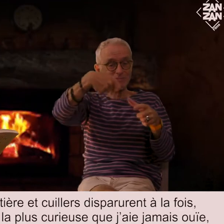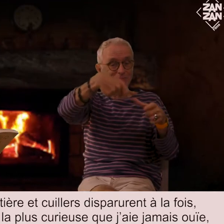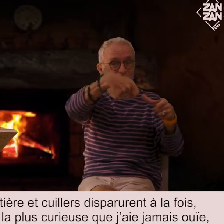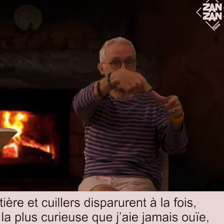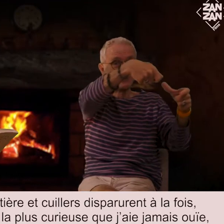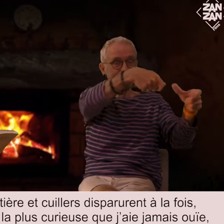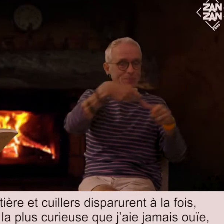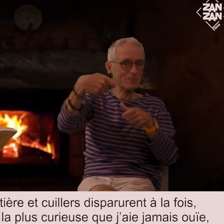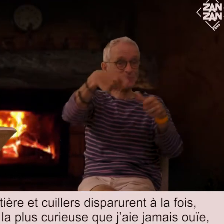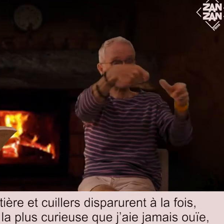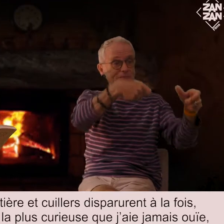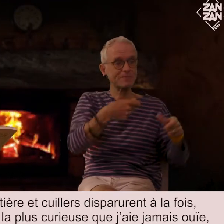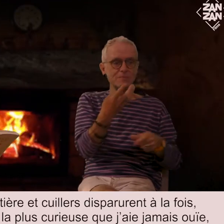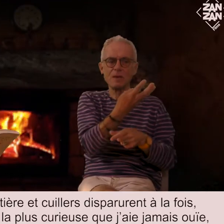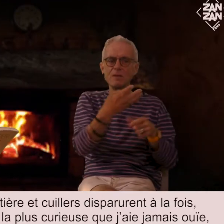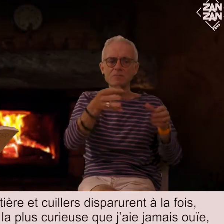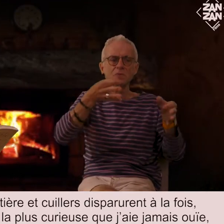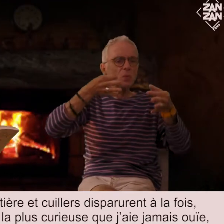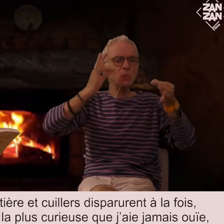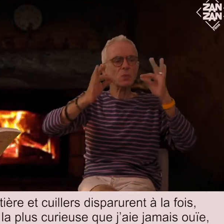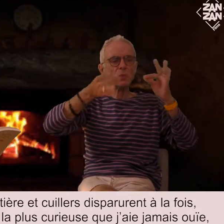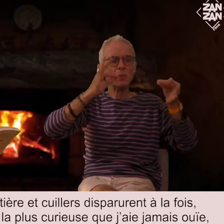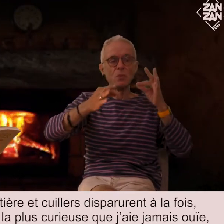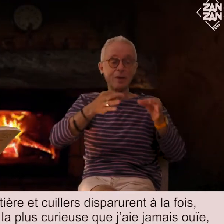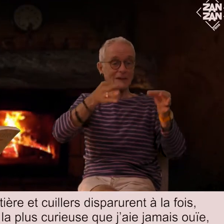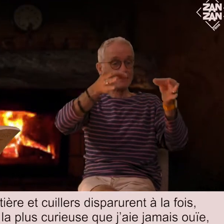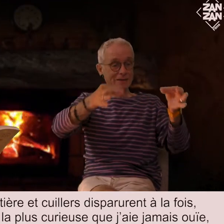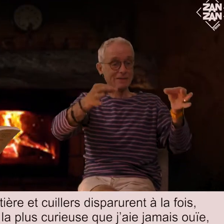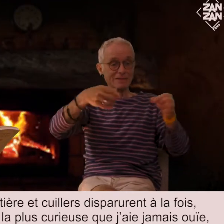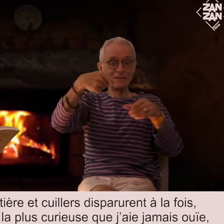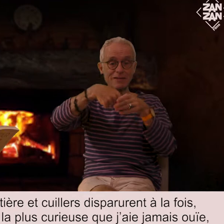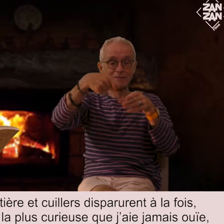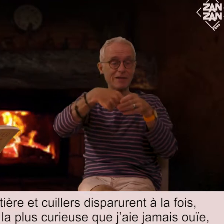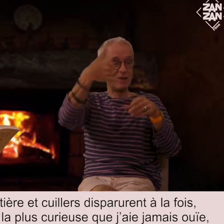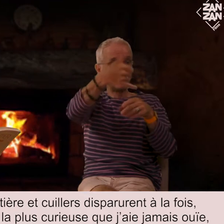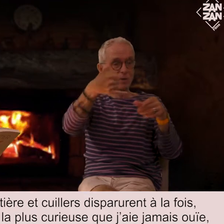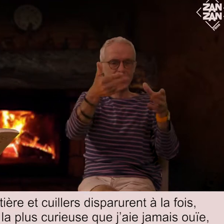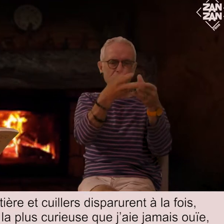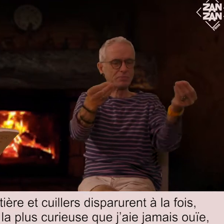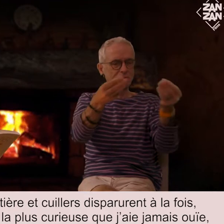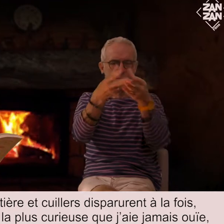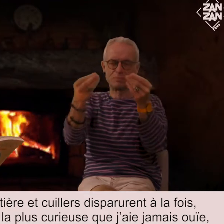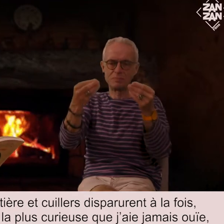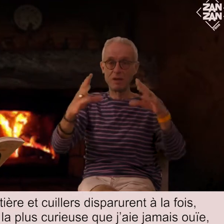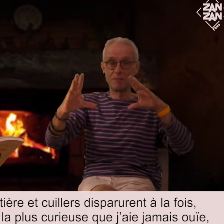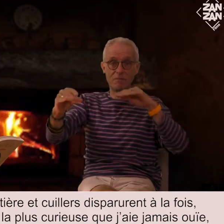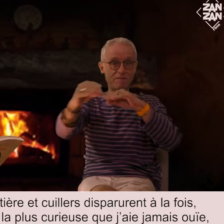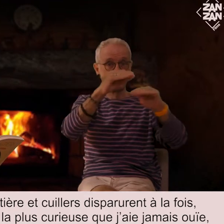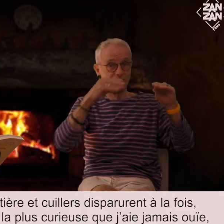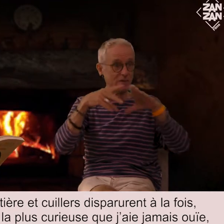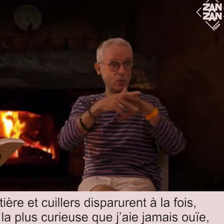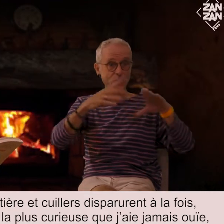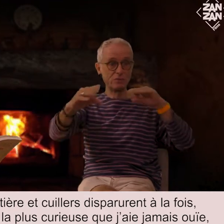Quand le café fut pris, tasses, cafetière et cuillère disparurent à la fois. Et la conversation commença.